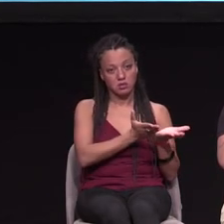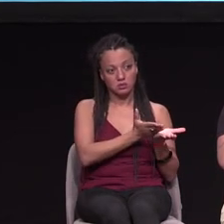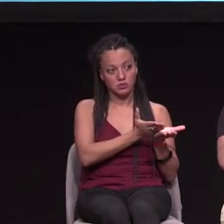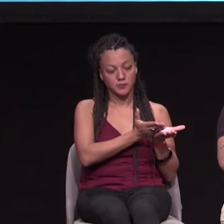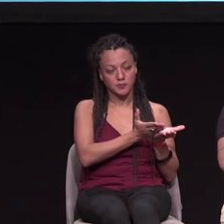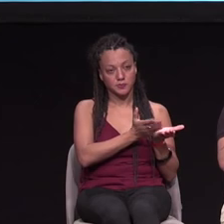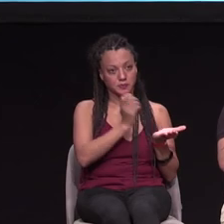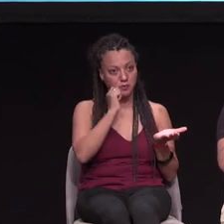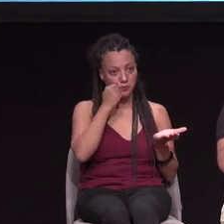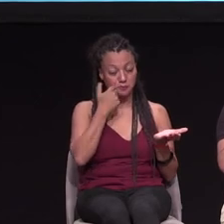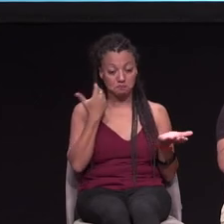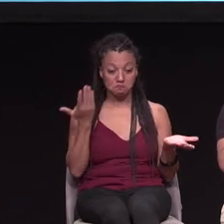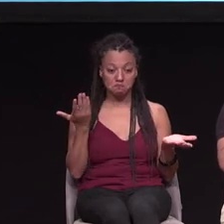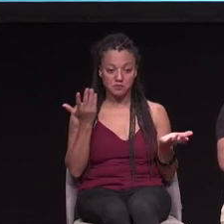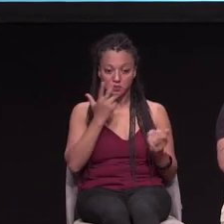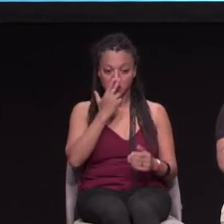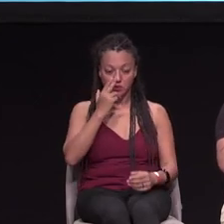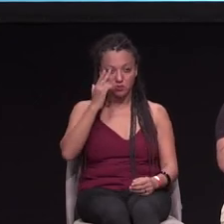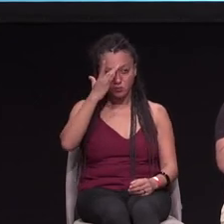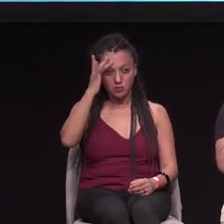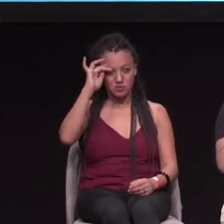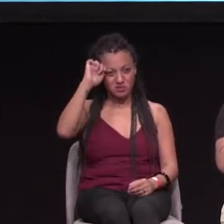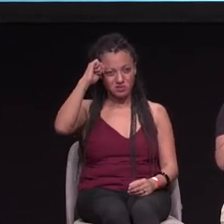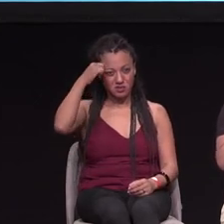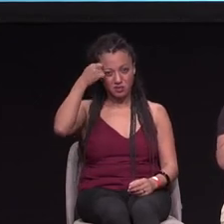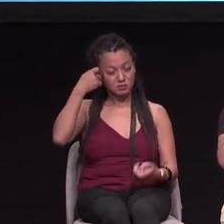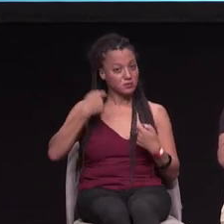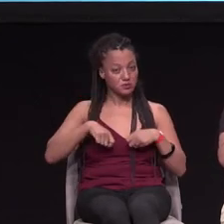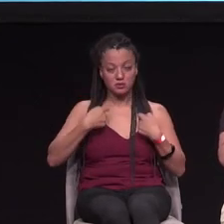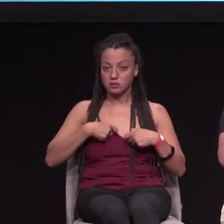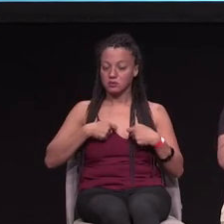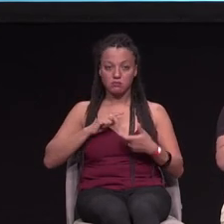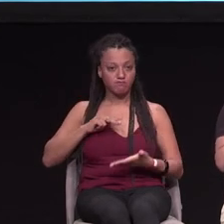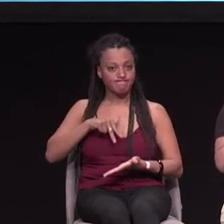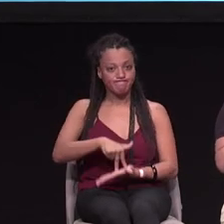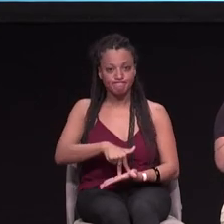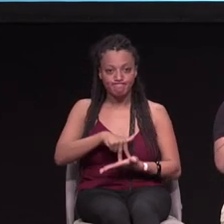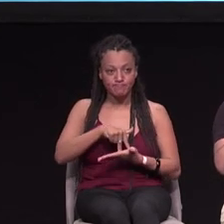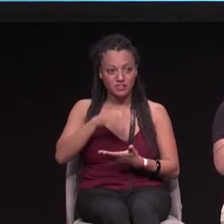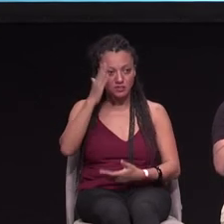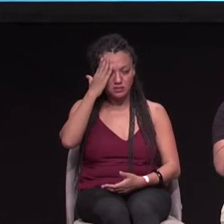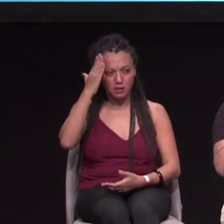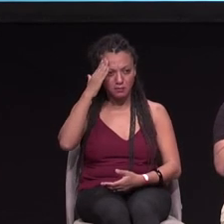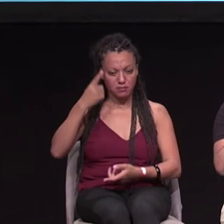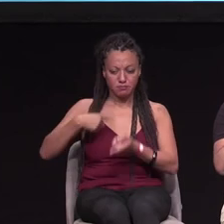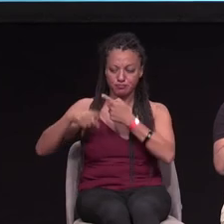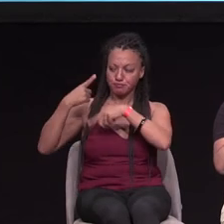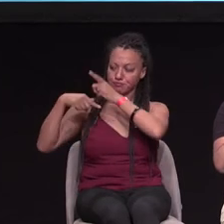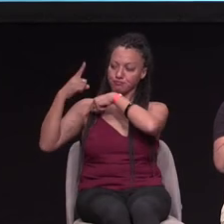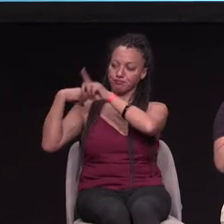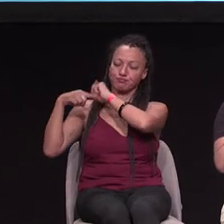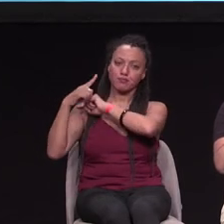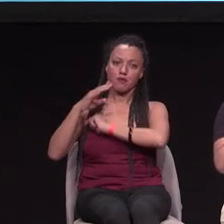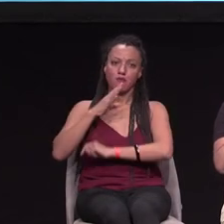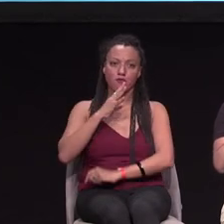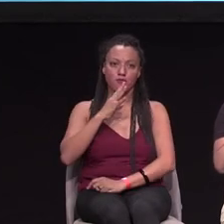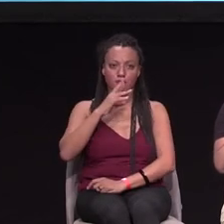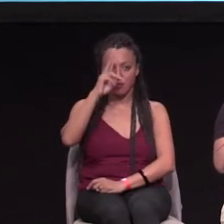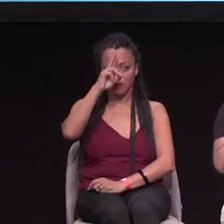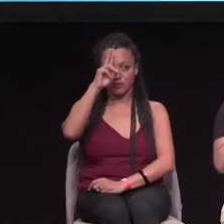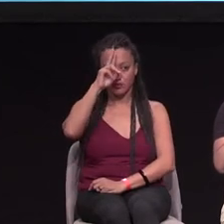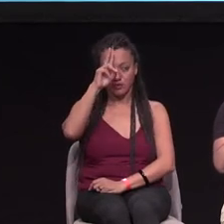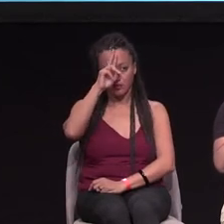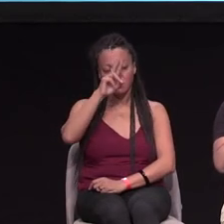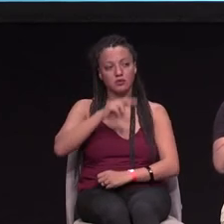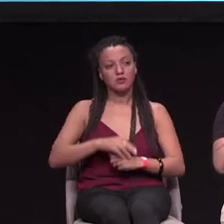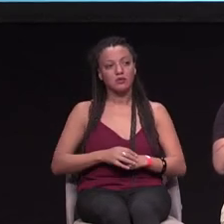cabe ao negro a ocupar esse lugar saber da sua tradição conhecer a sua história né